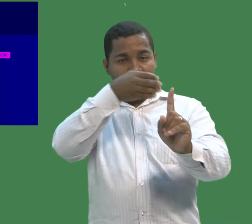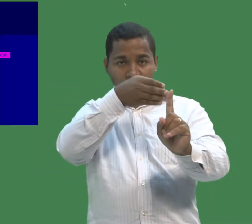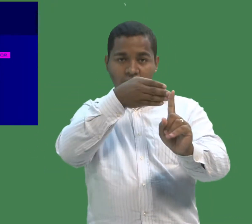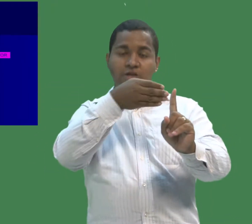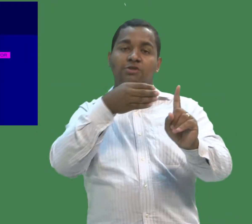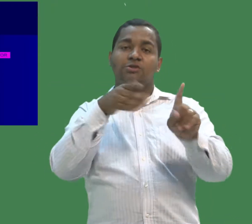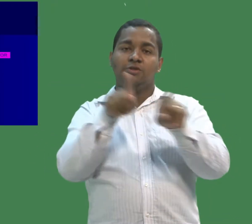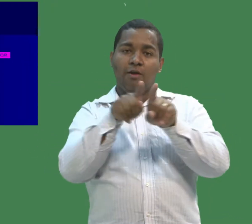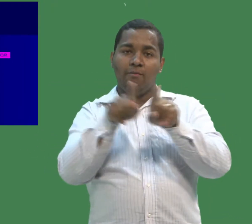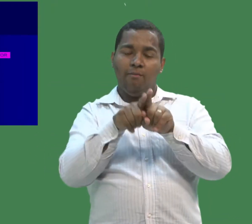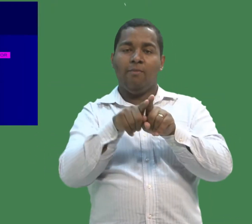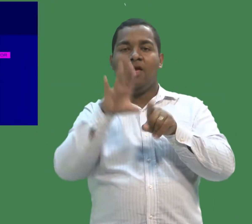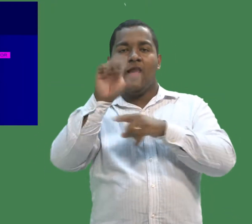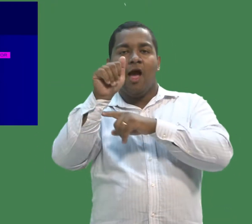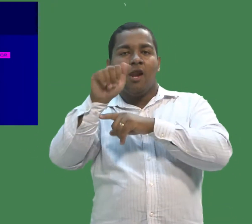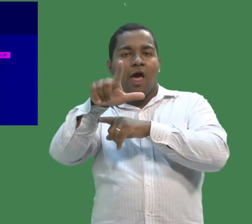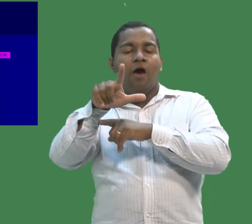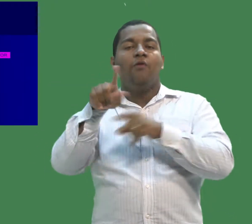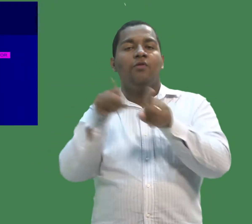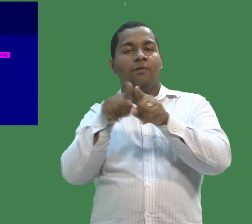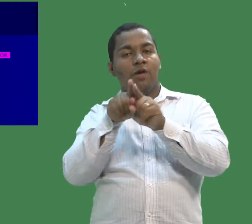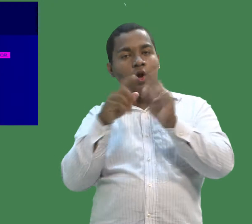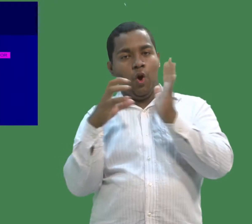o canal e o código.